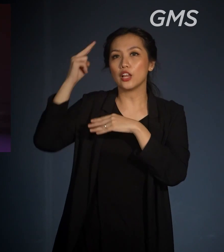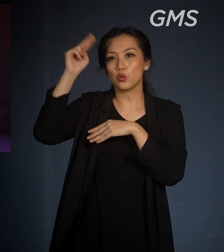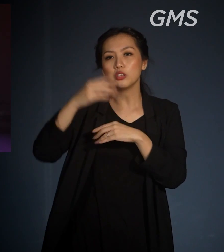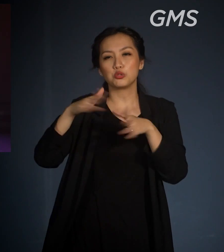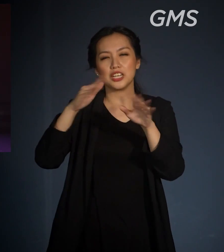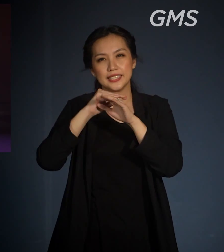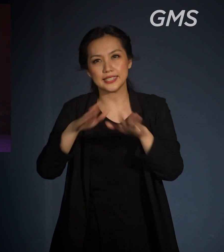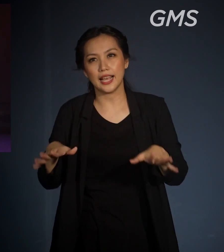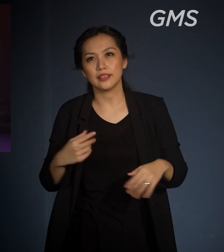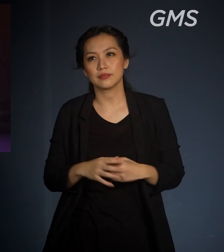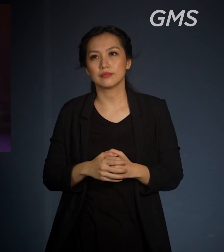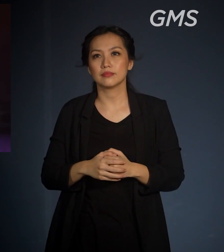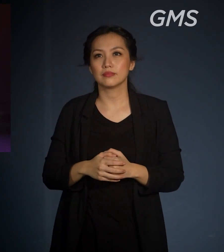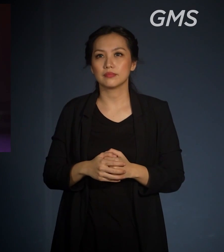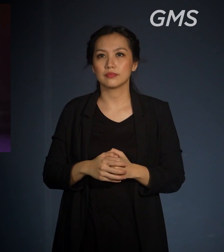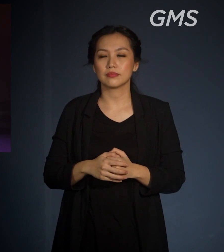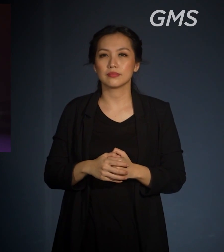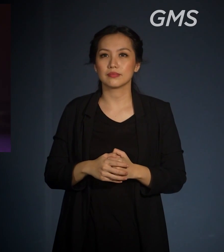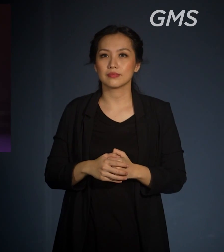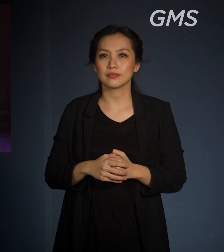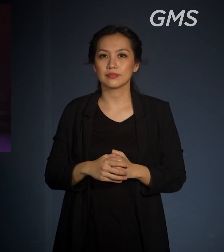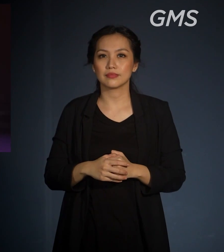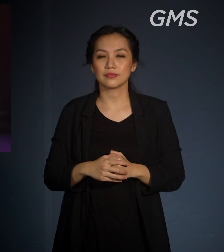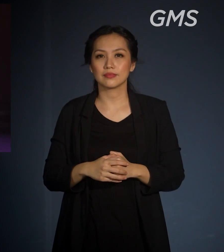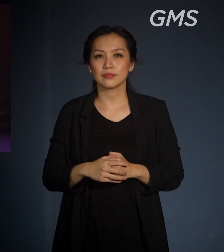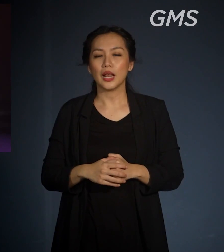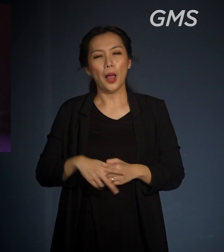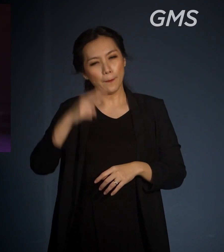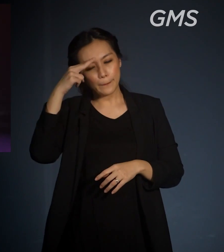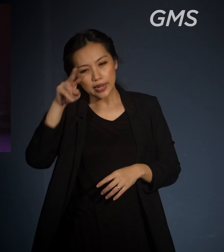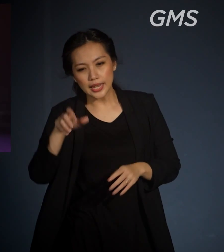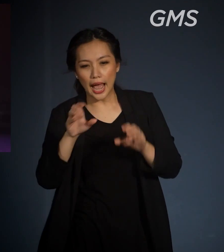ringan. Berkaca dari ayat ini, saudara,